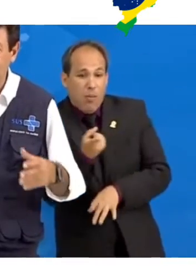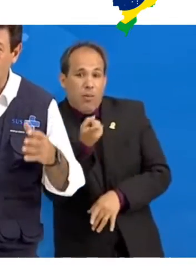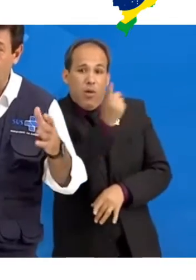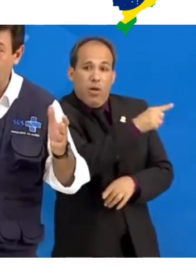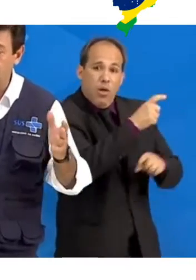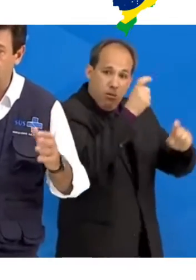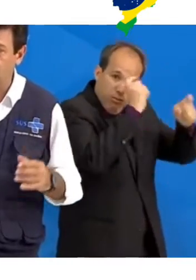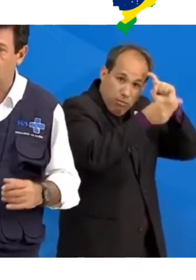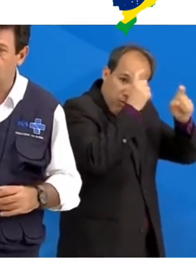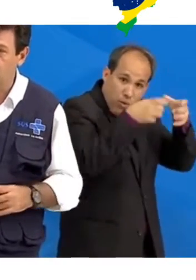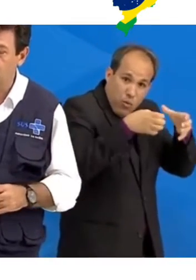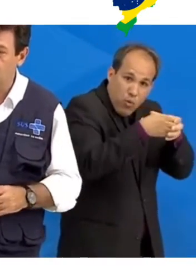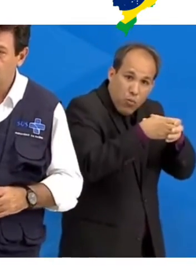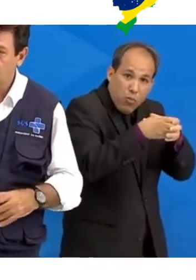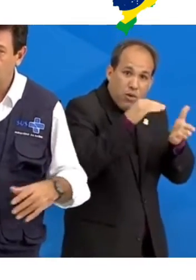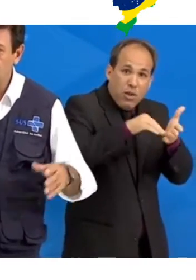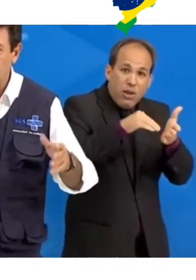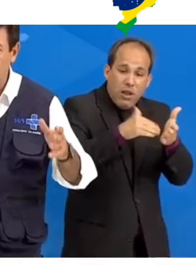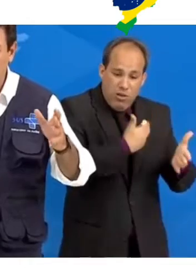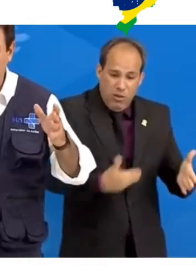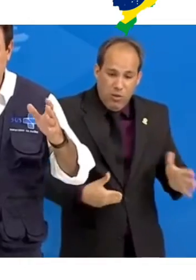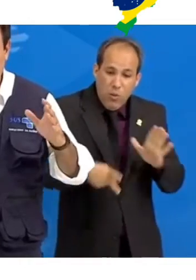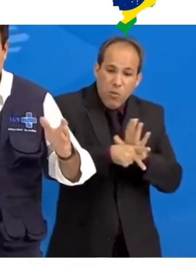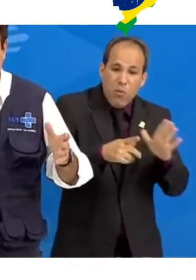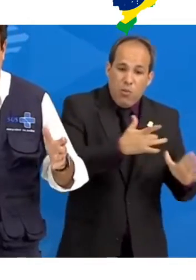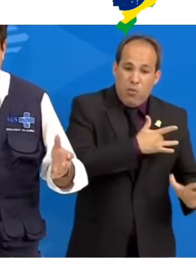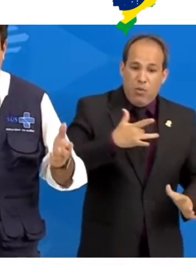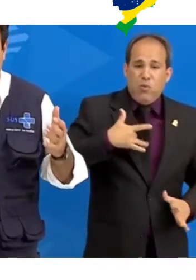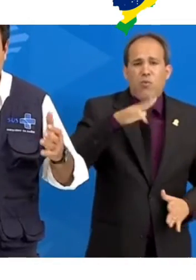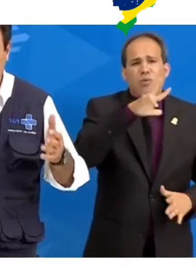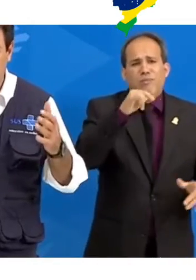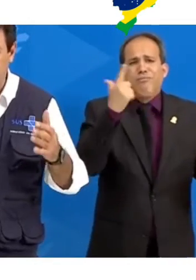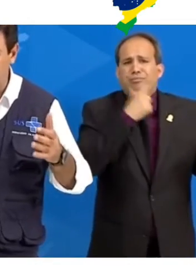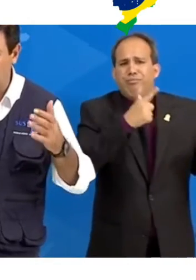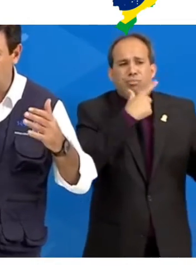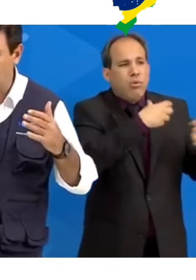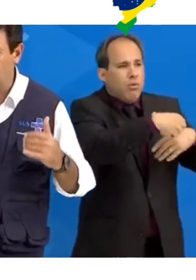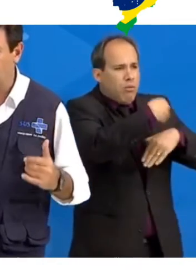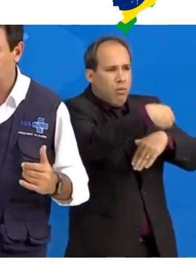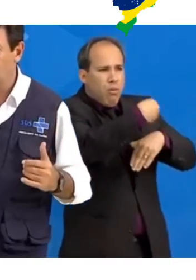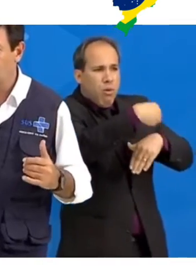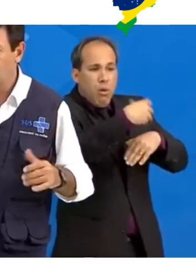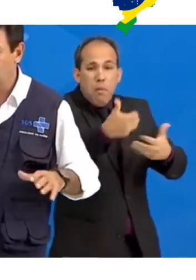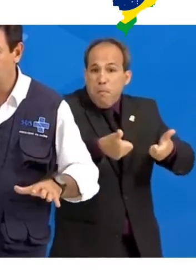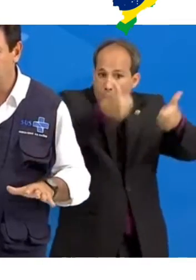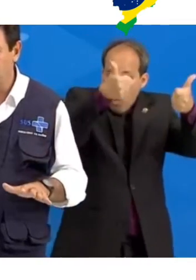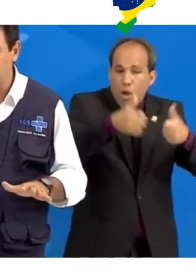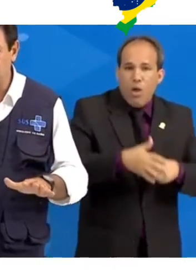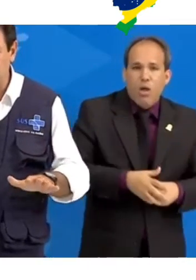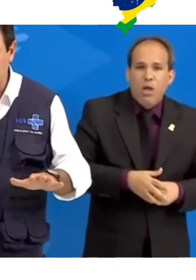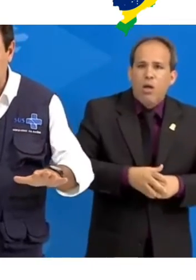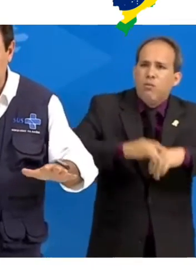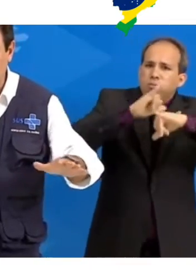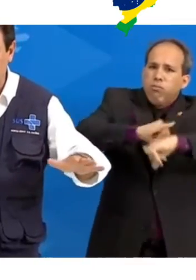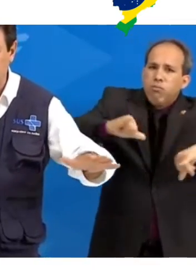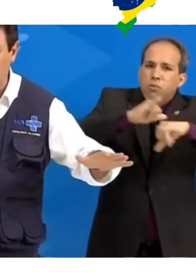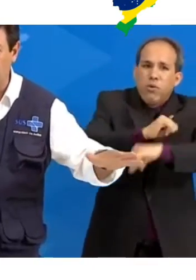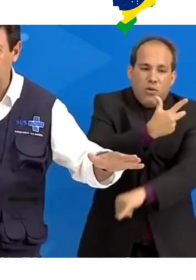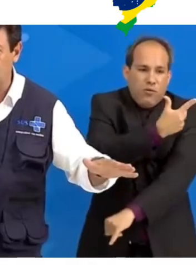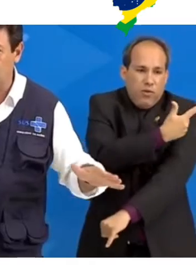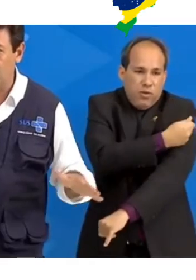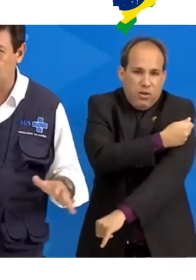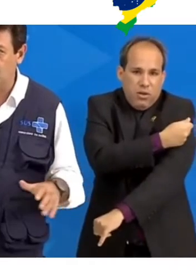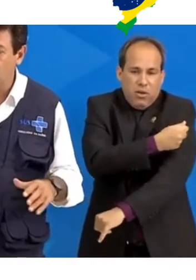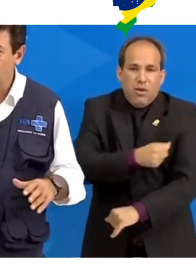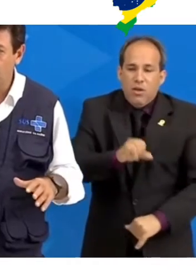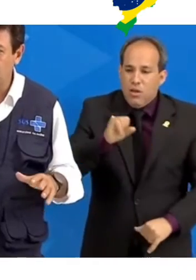secretários estaduais de saúde. Eles já vão conseguindo agora me informar melhor. A campanha de vacinação da